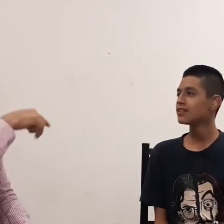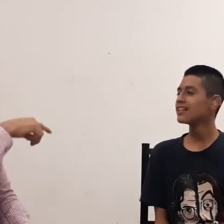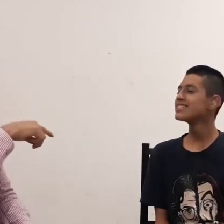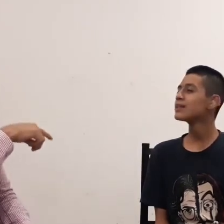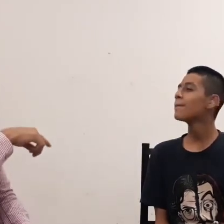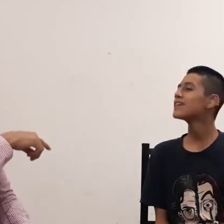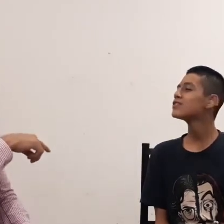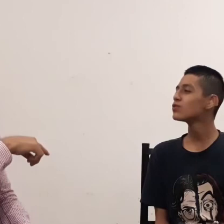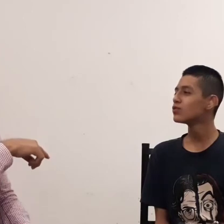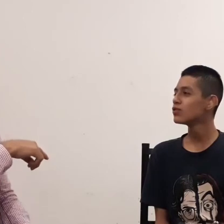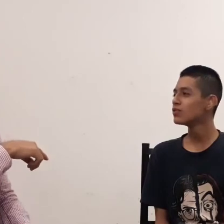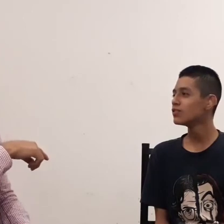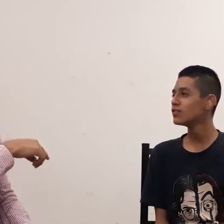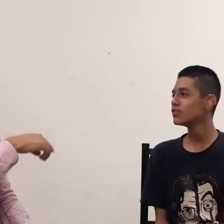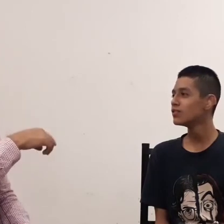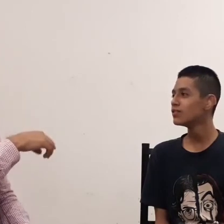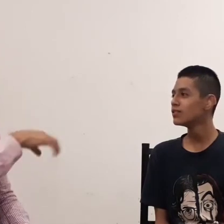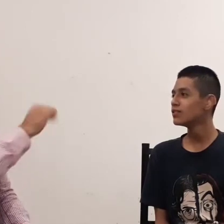Matemáticas.